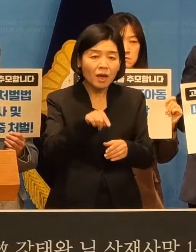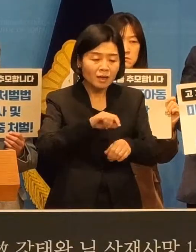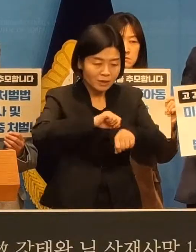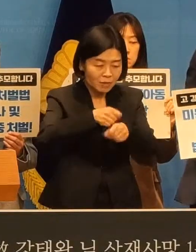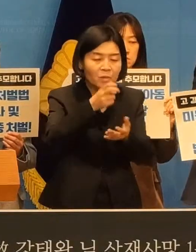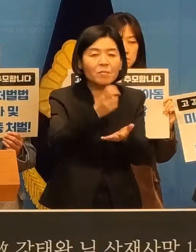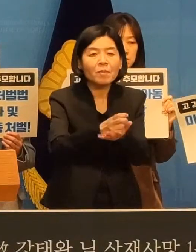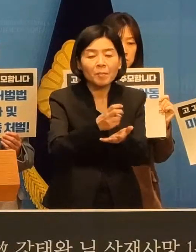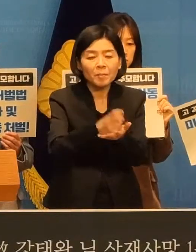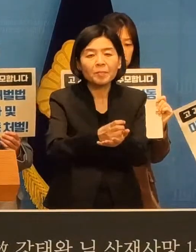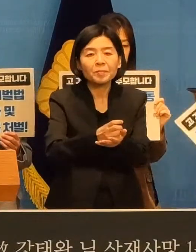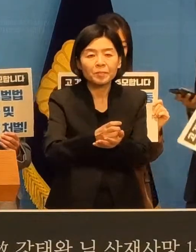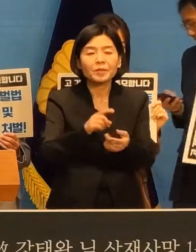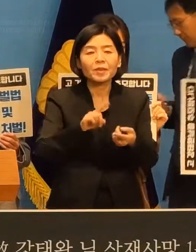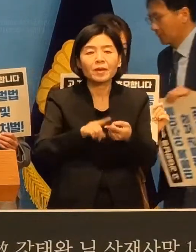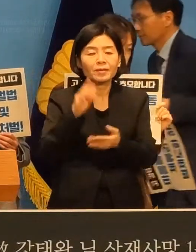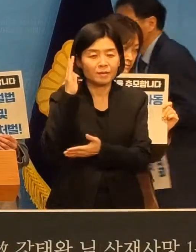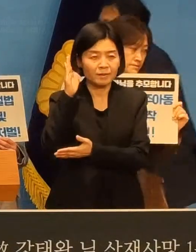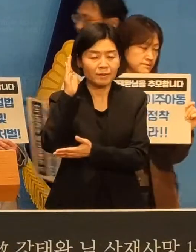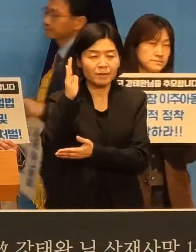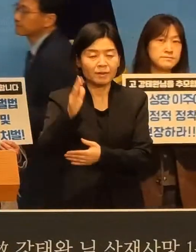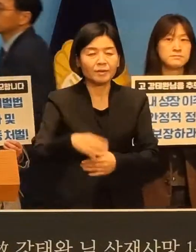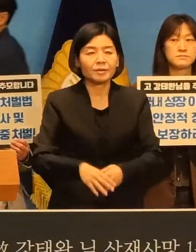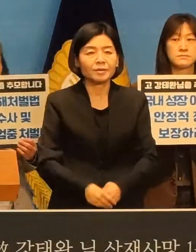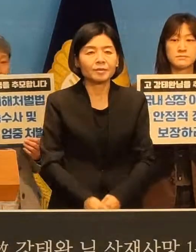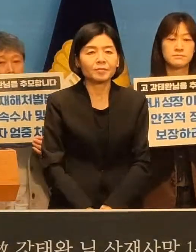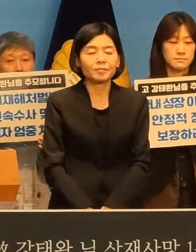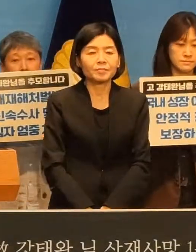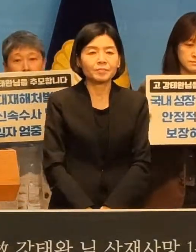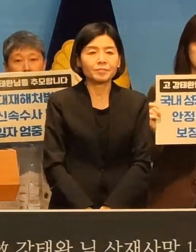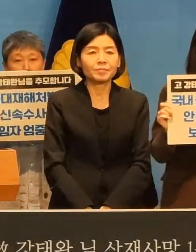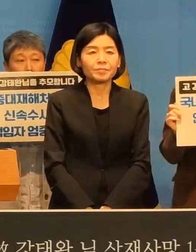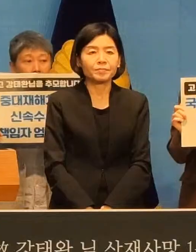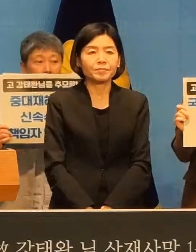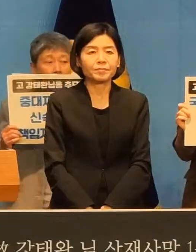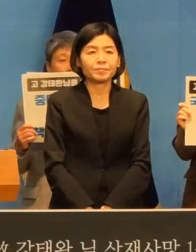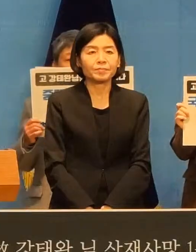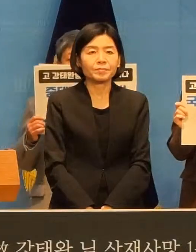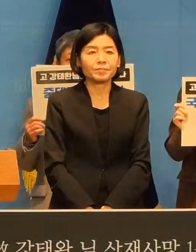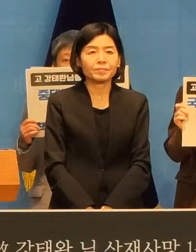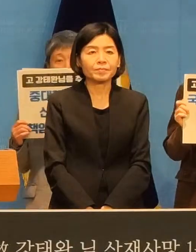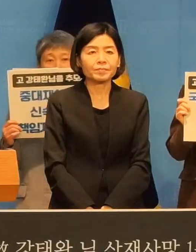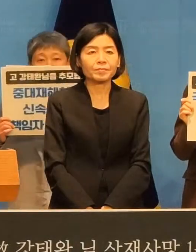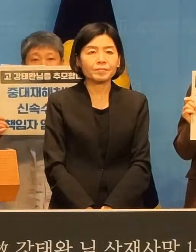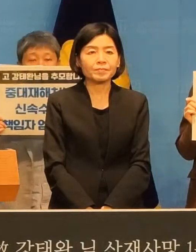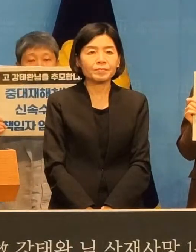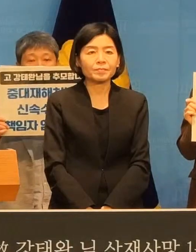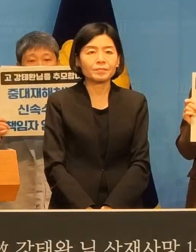들어보겠습니다.